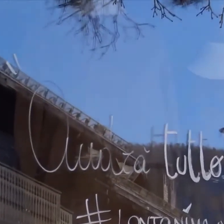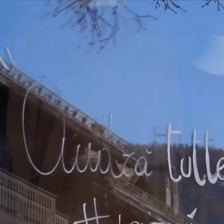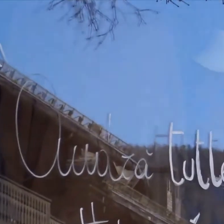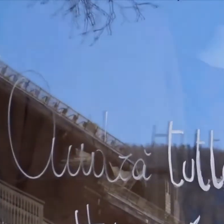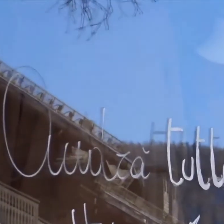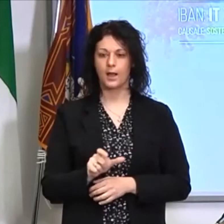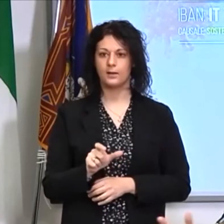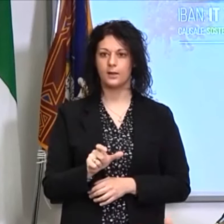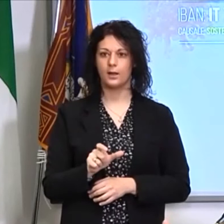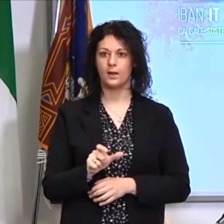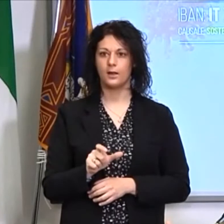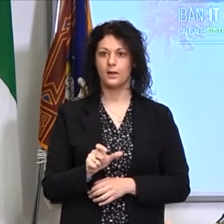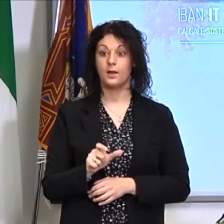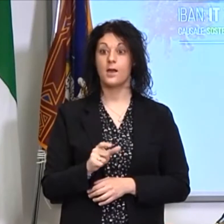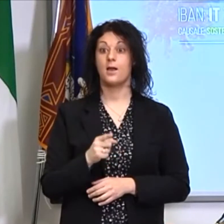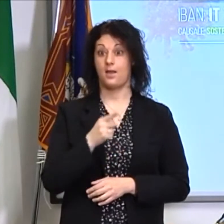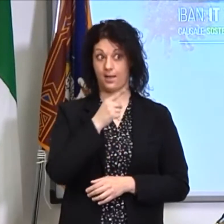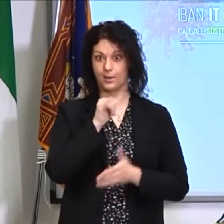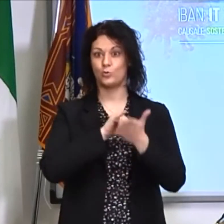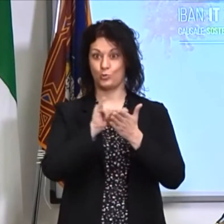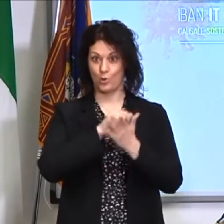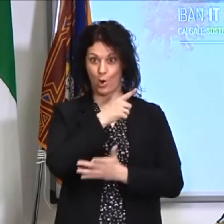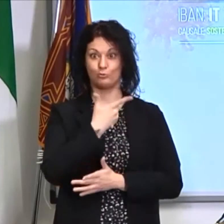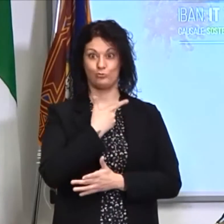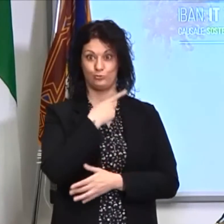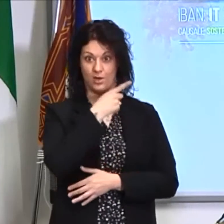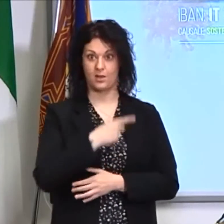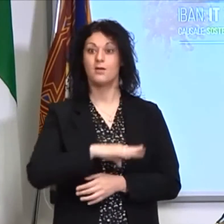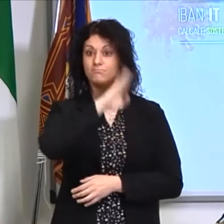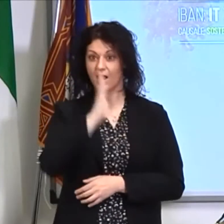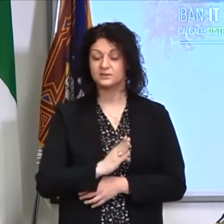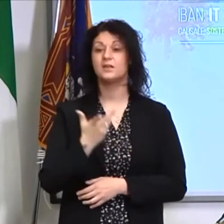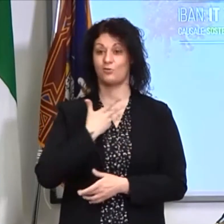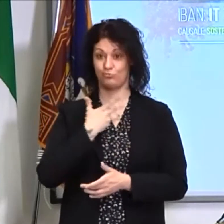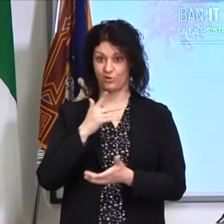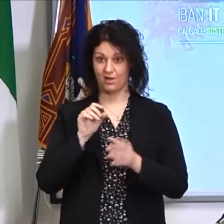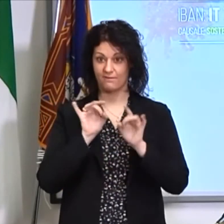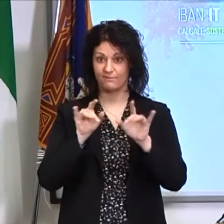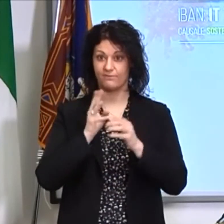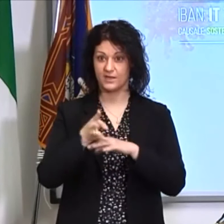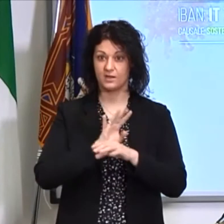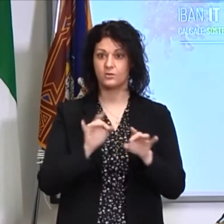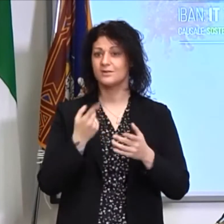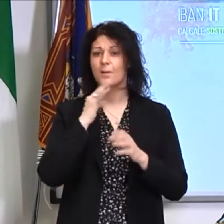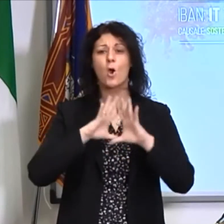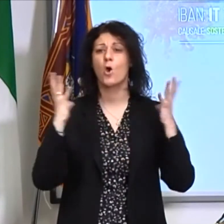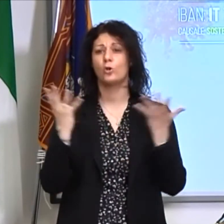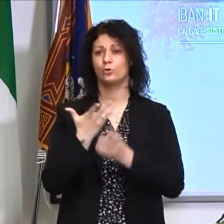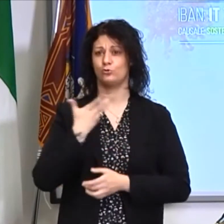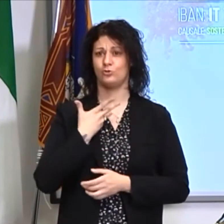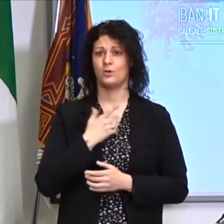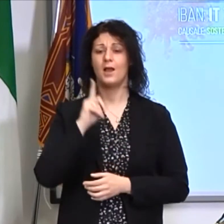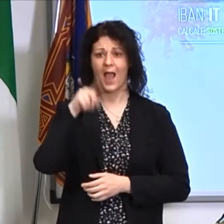errore new york al coronavirus san paolo c'è coronavirus c'è tutto il mondo ce l'ha il